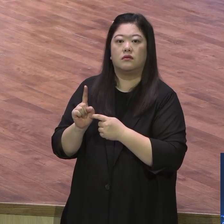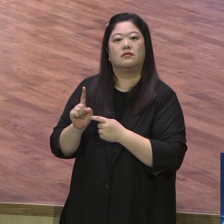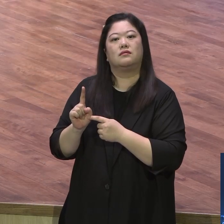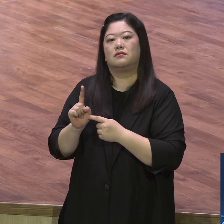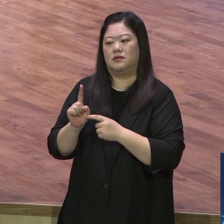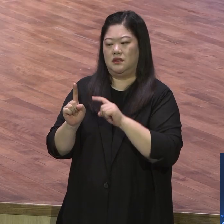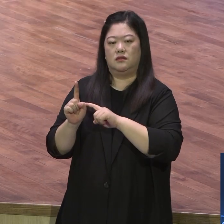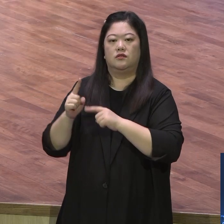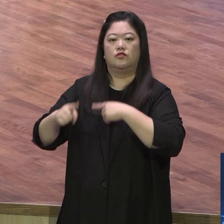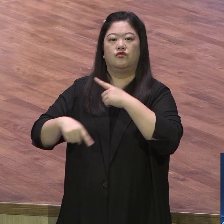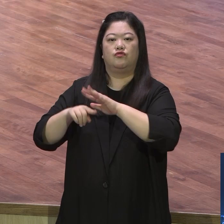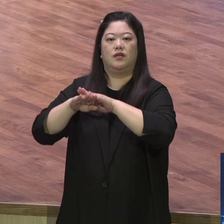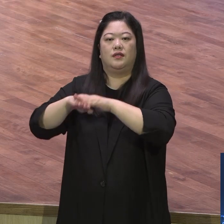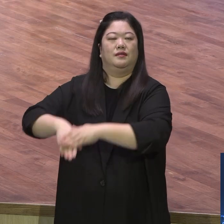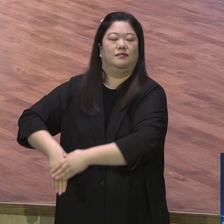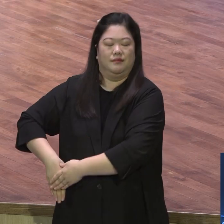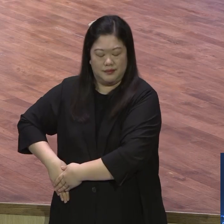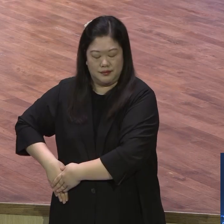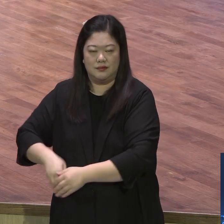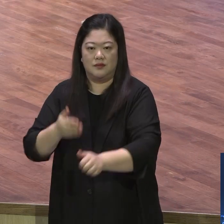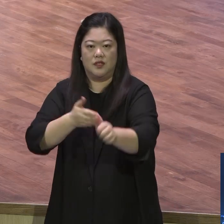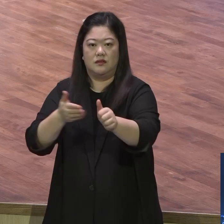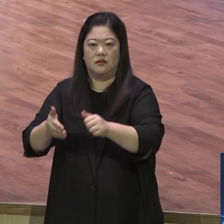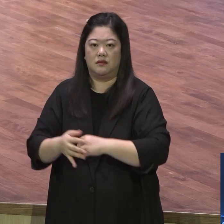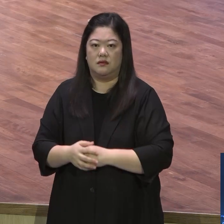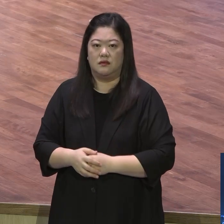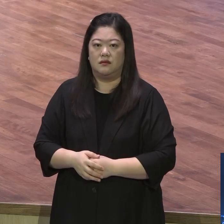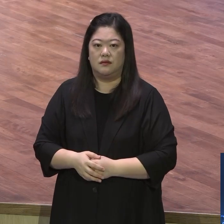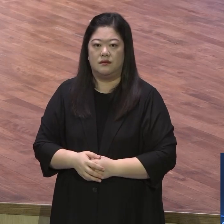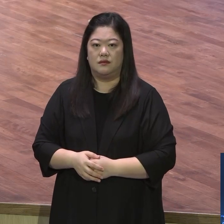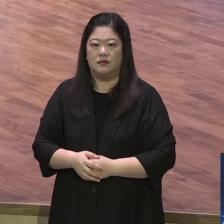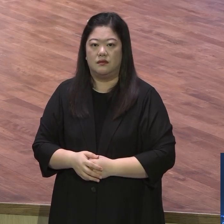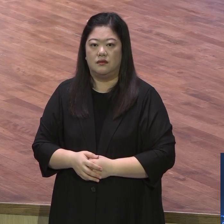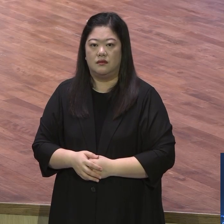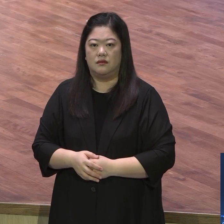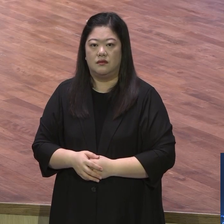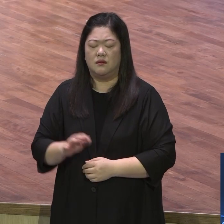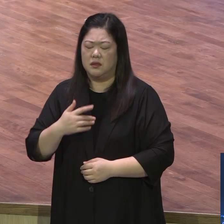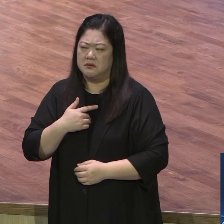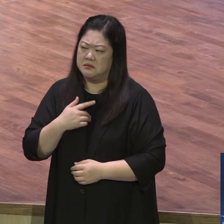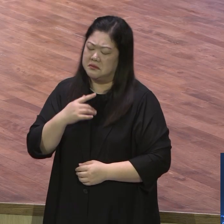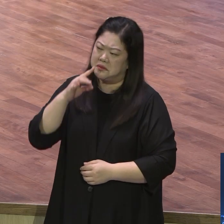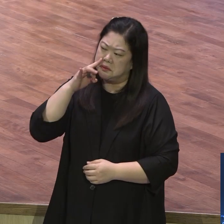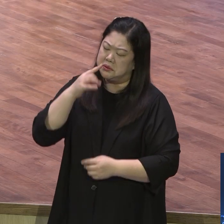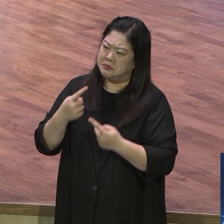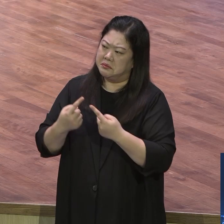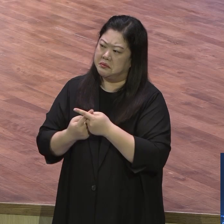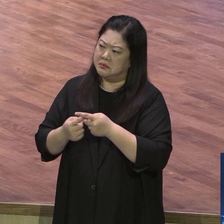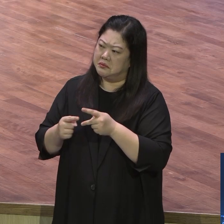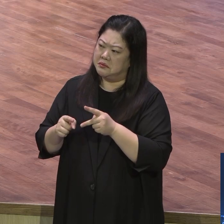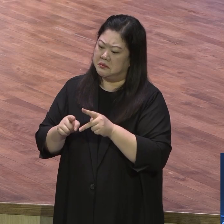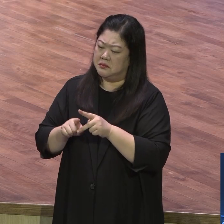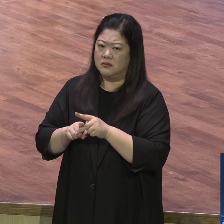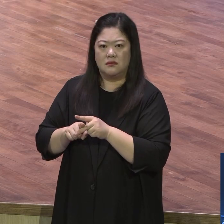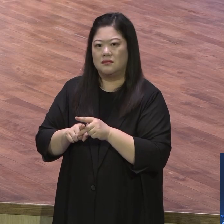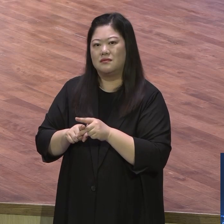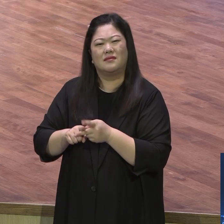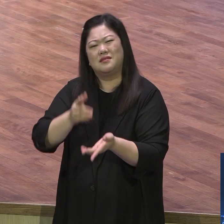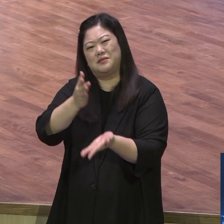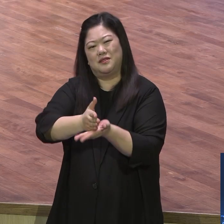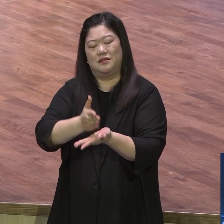캐션이 없어 무슨 캐션을 가집니까? 저는 모테로의 신앙생활을 하면서 장로까지